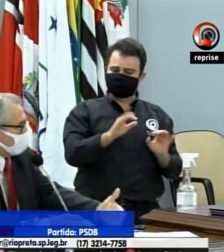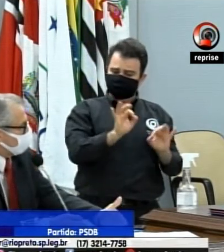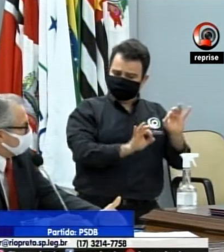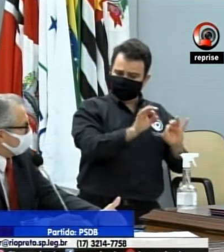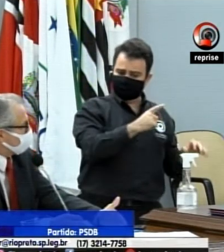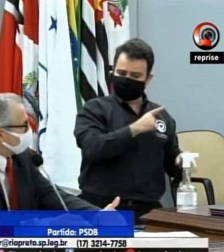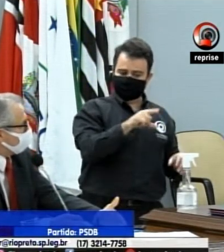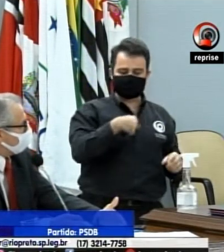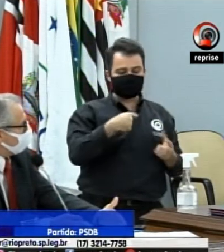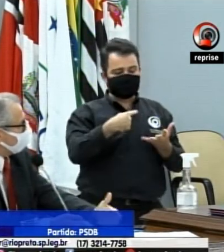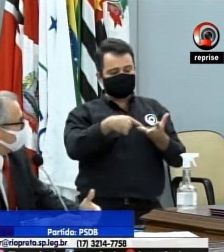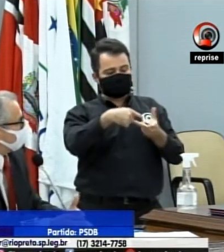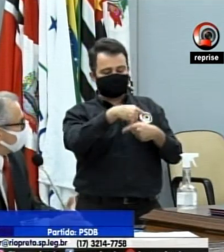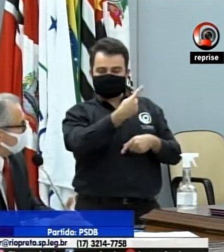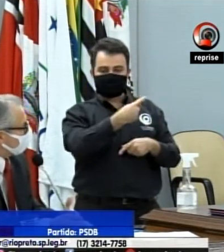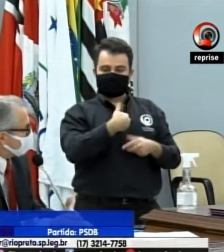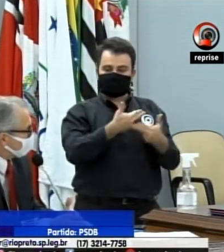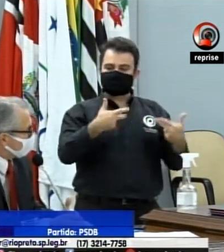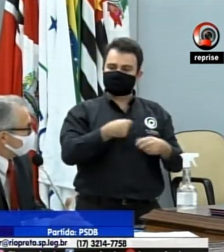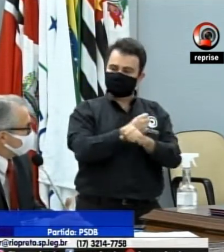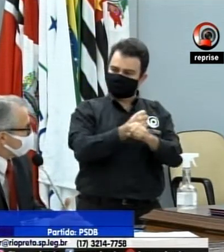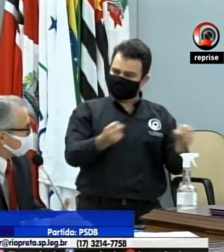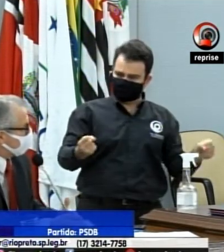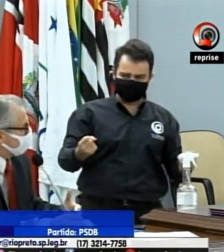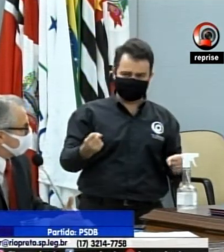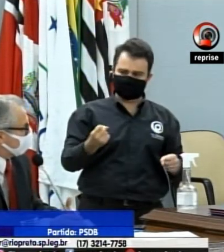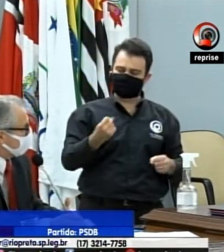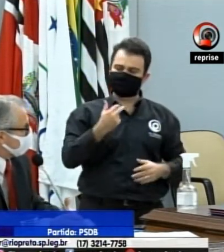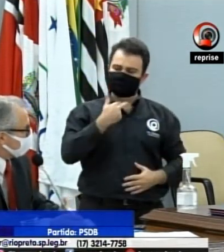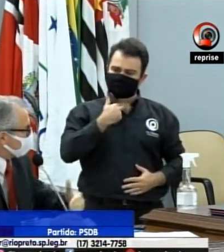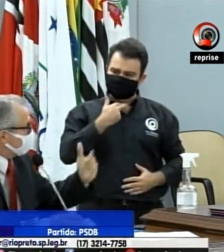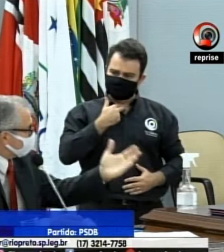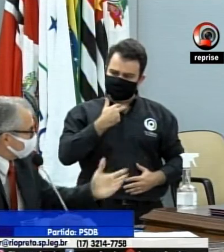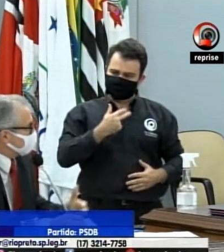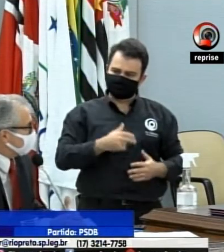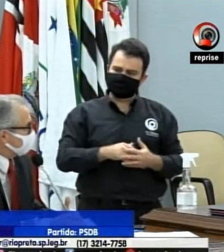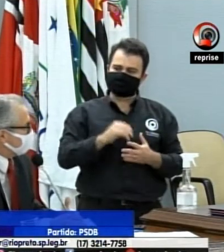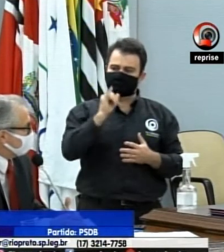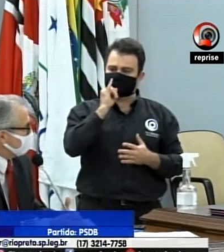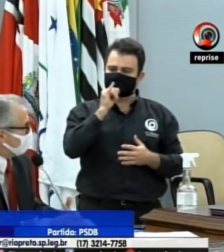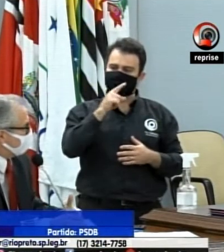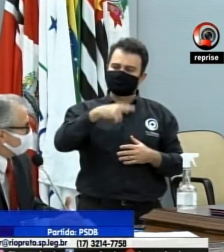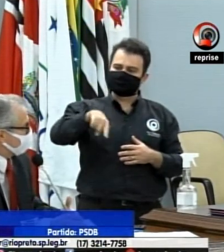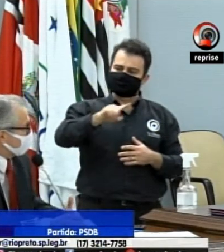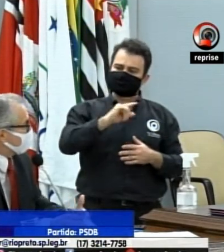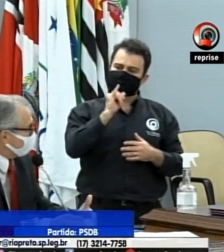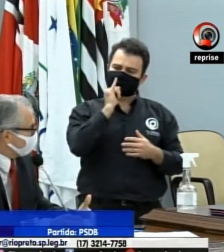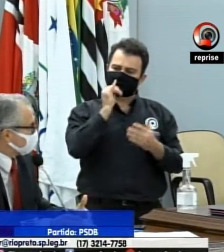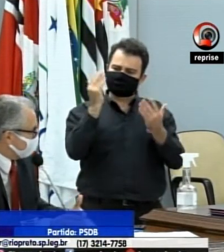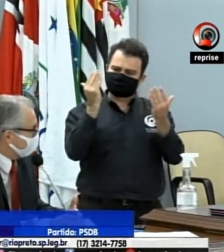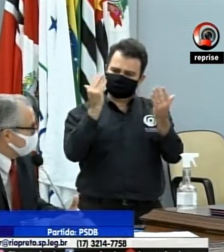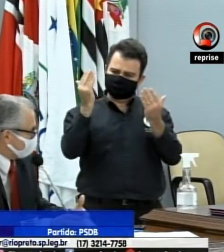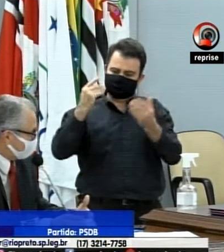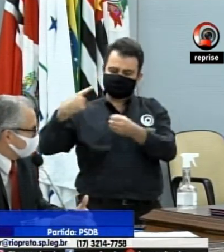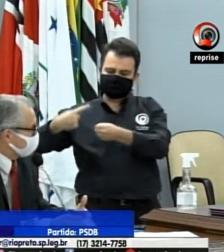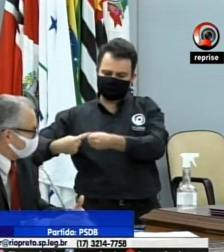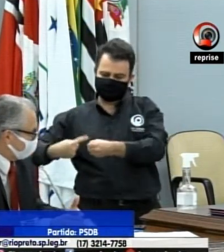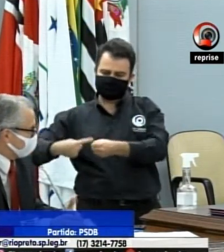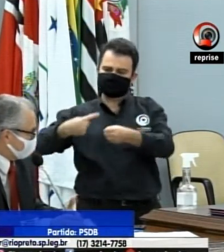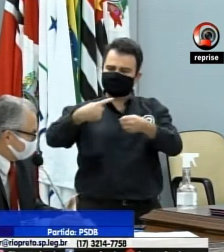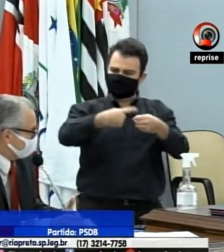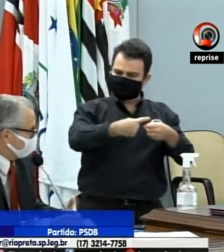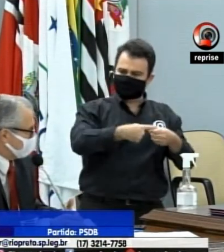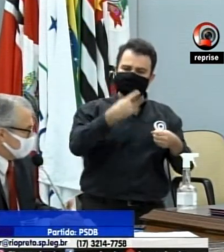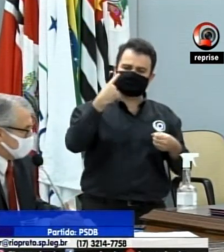de Mirassol, quando eu falo de Catanduva, que são 2 cidades de porte médio para cima, é para mostrar que é possível, sim,